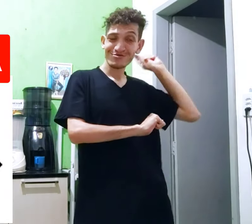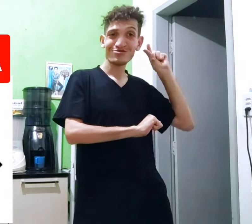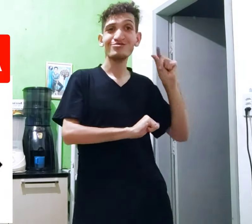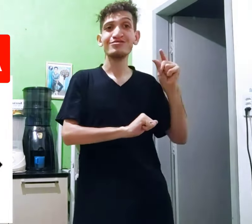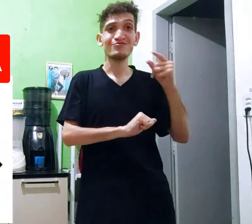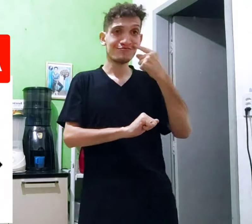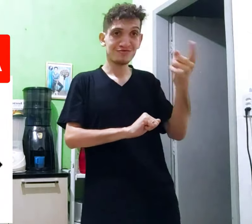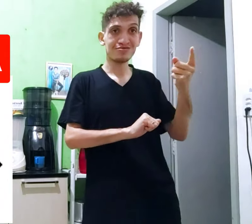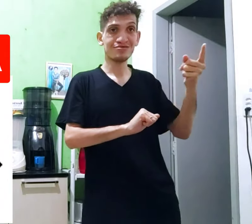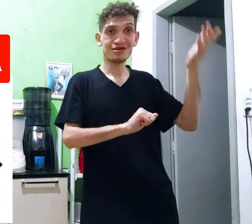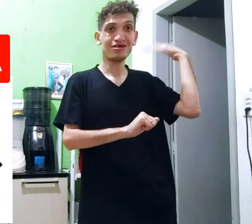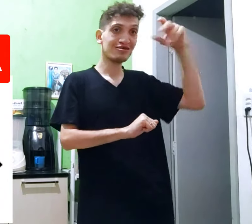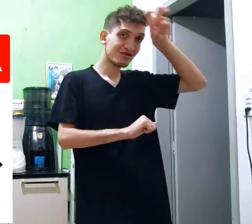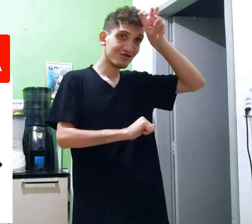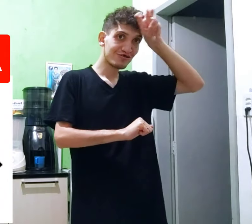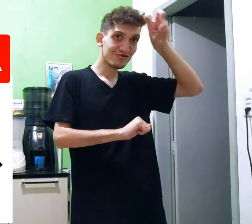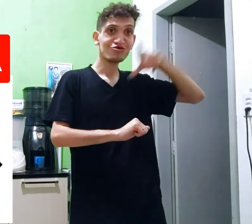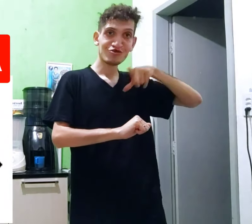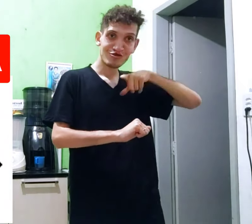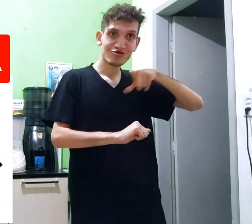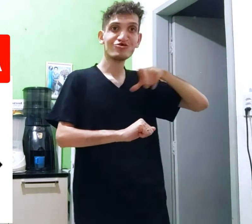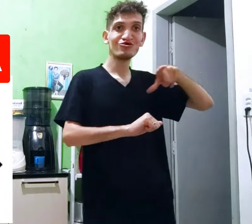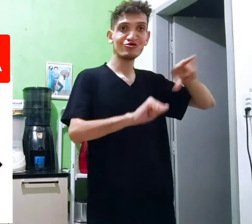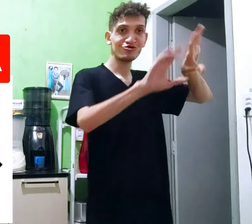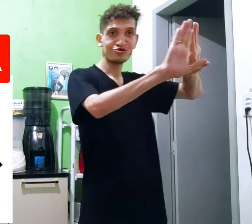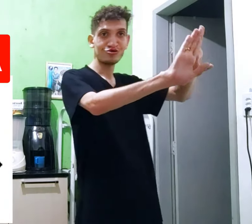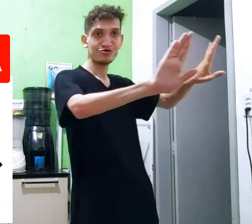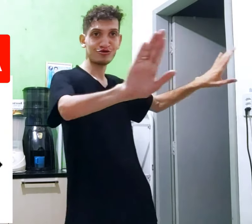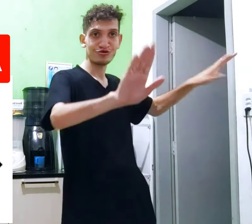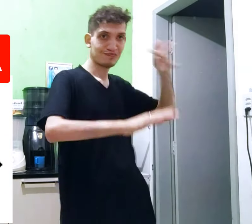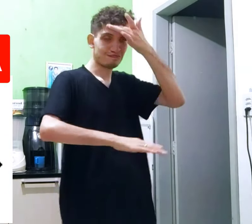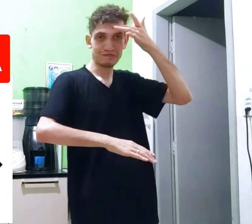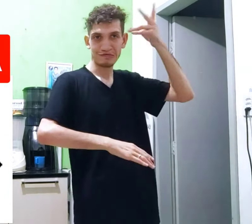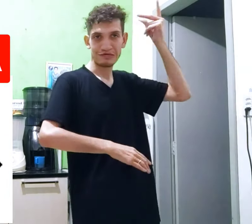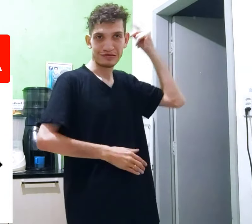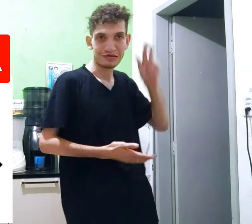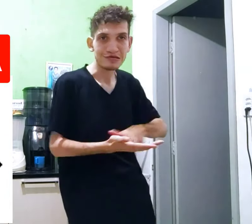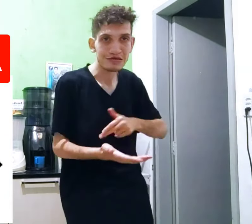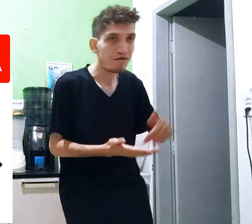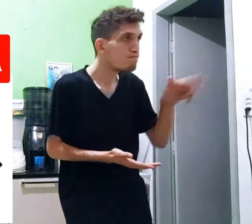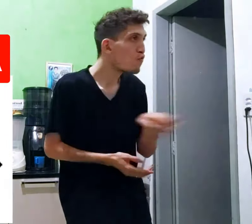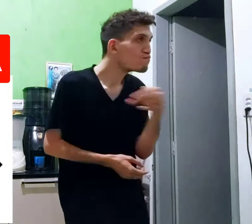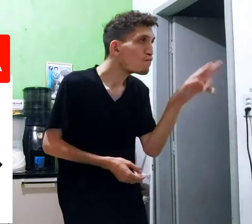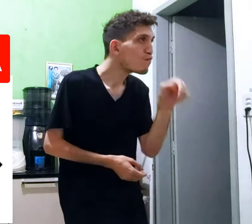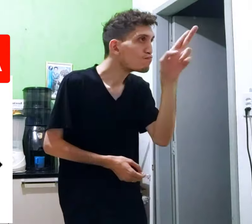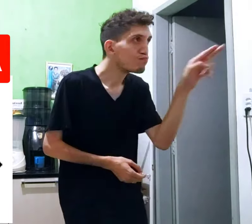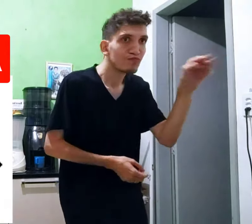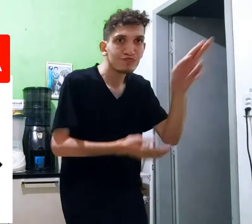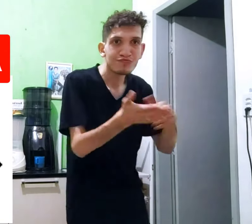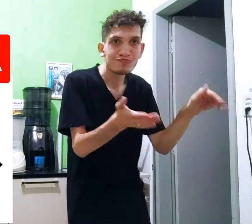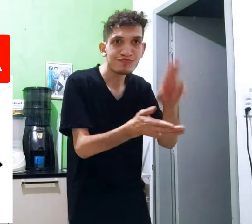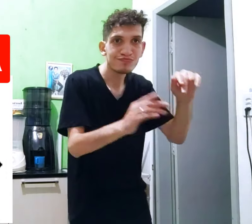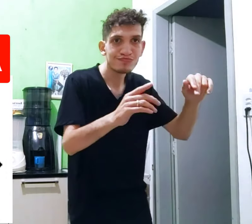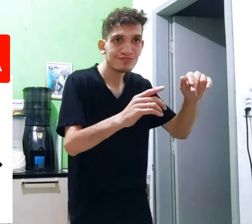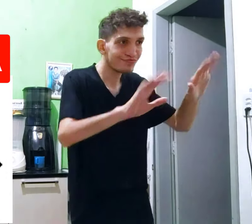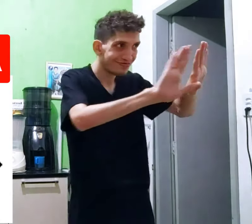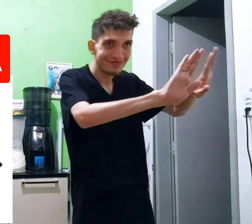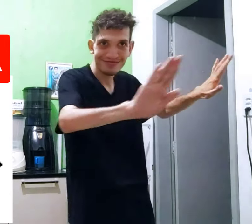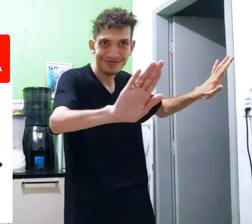Esse esporte é antigo, de antes de existir uma parede, pessoa pintou